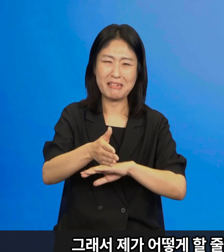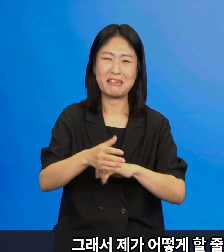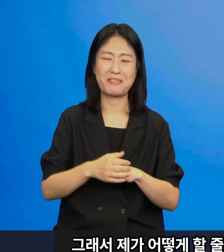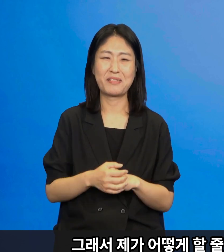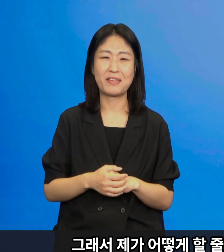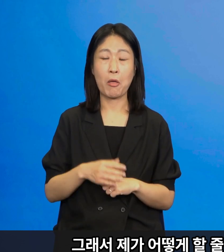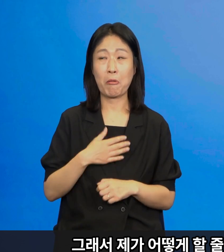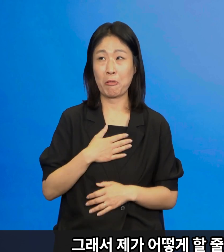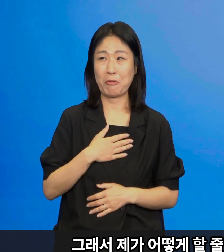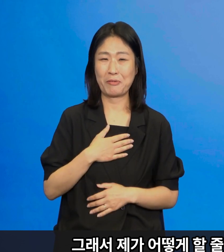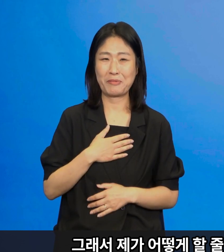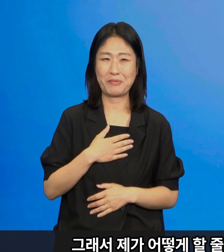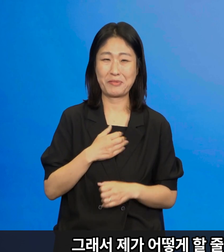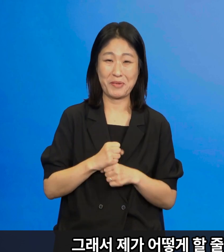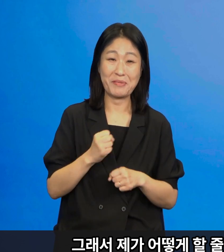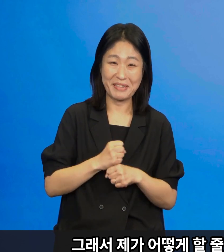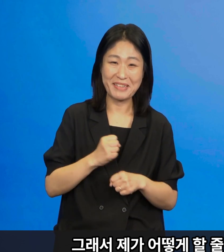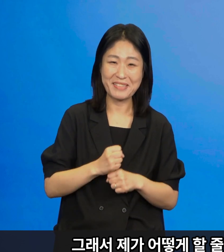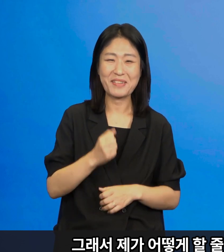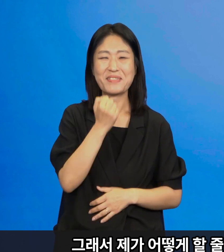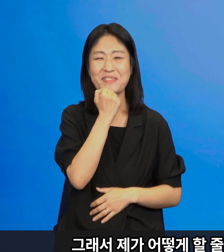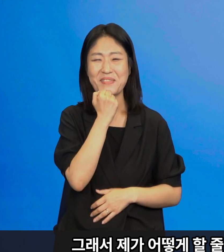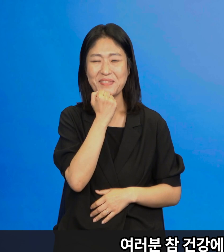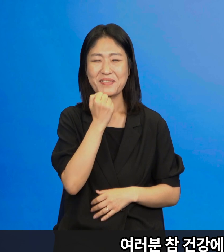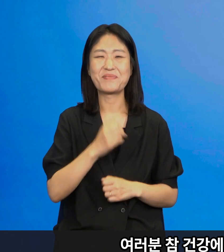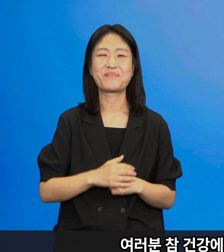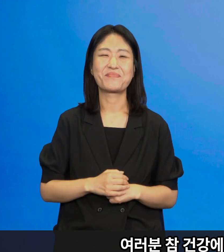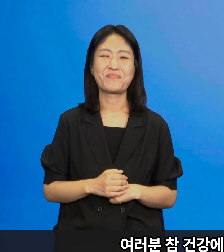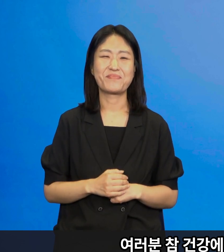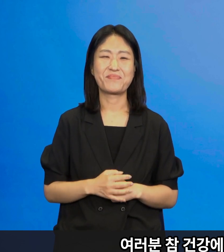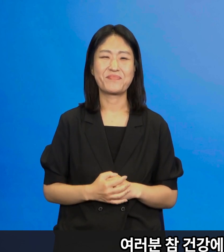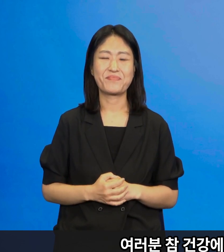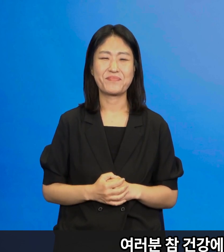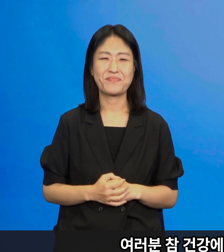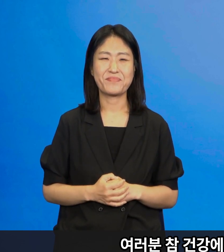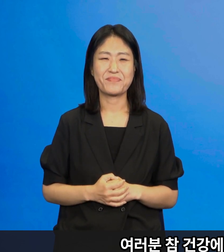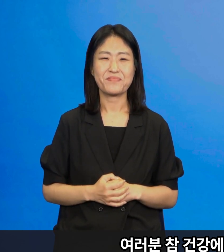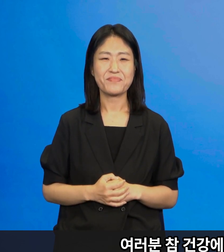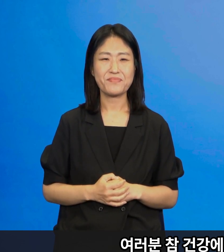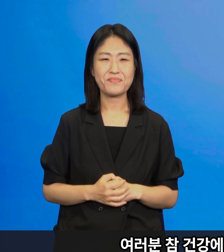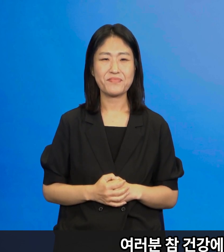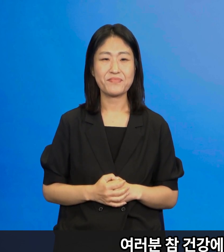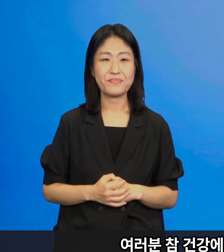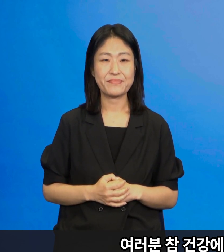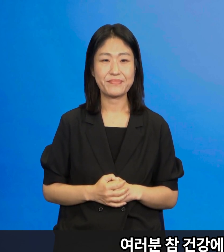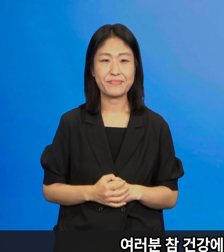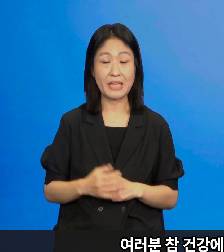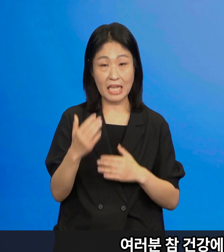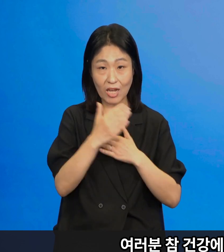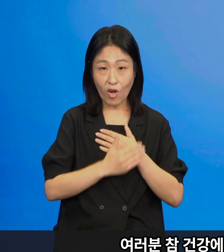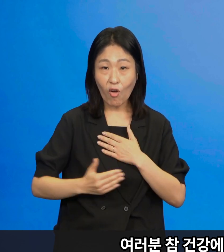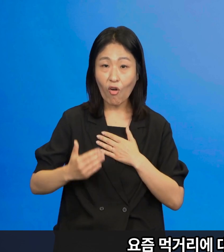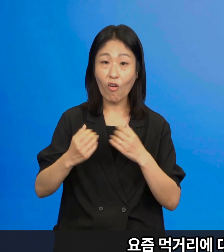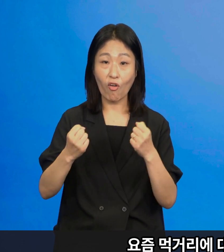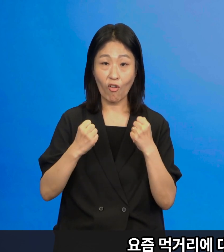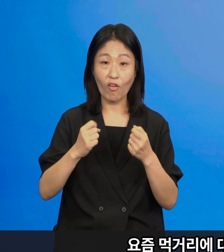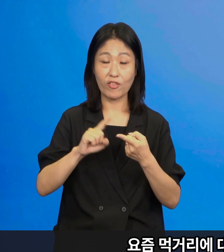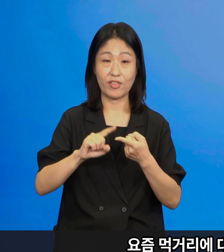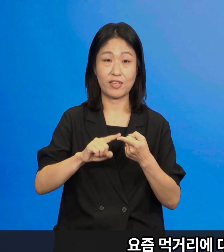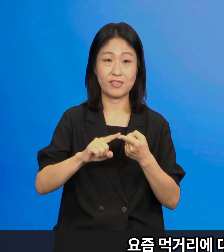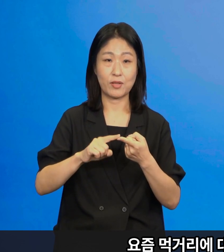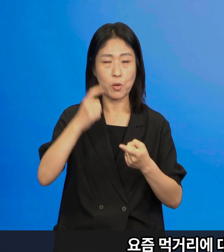줄 모르고 한참 또 웃기기도 하고. 네, 여러분 참 건강에 대한 관심 많으시죠?